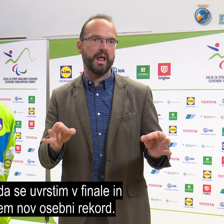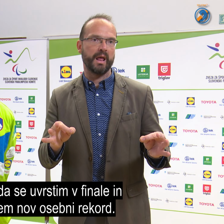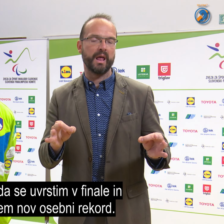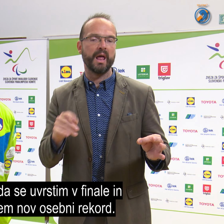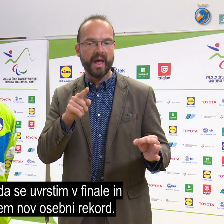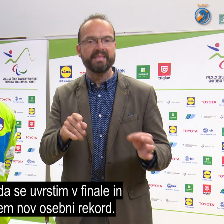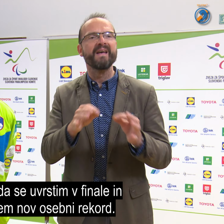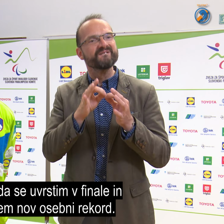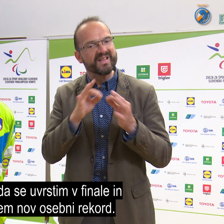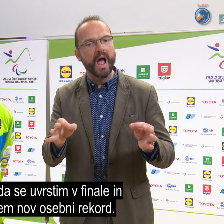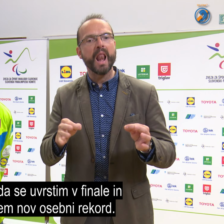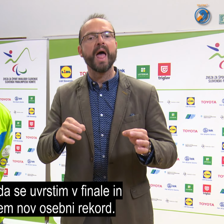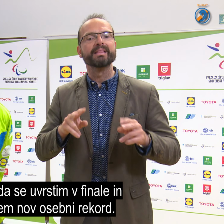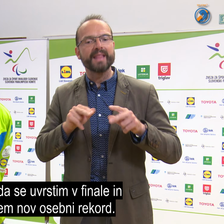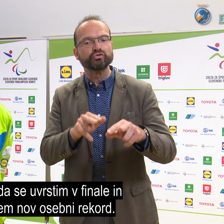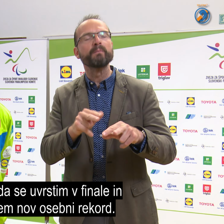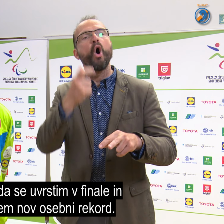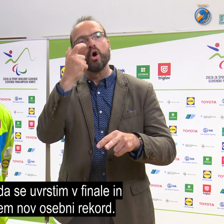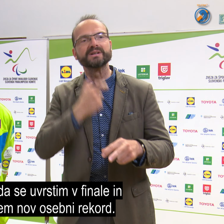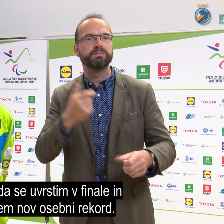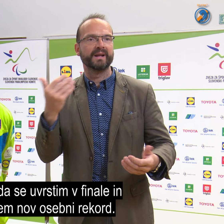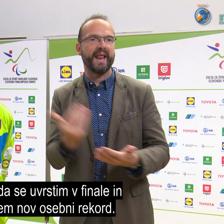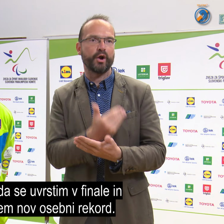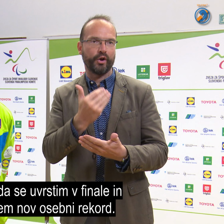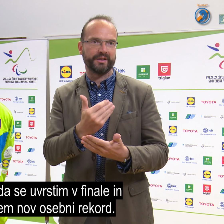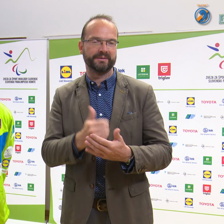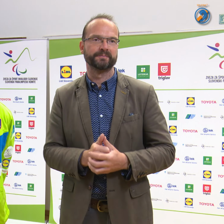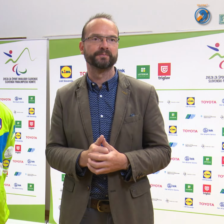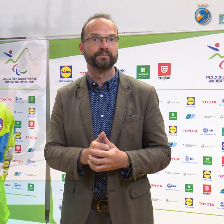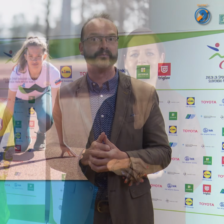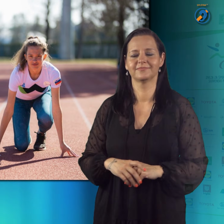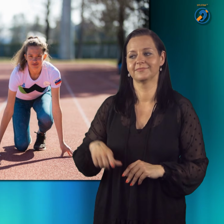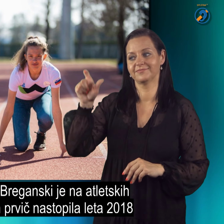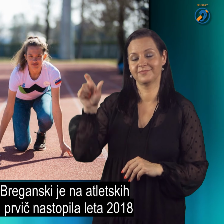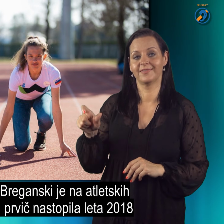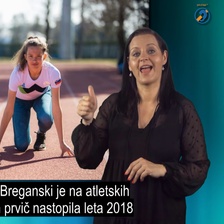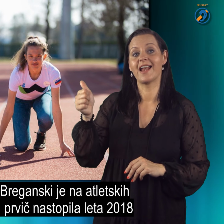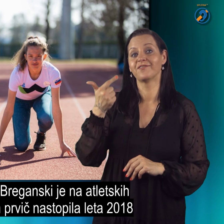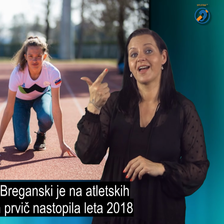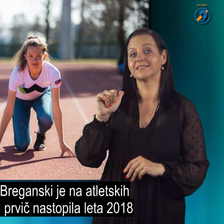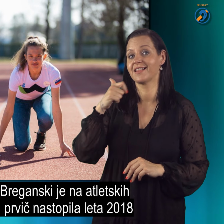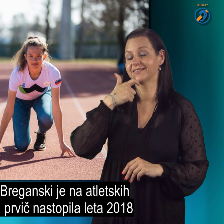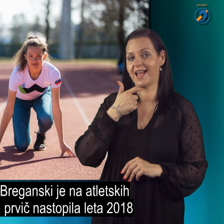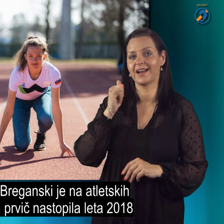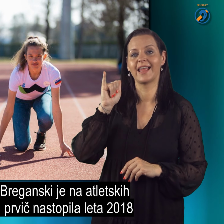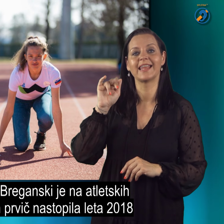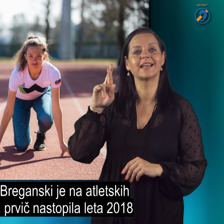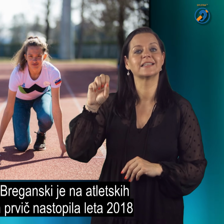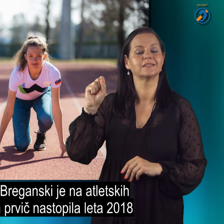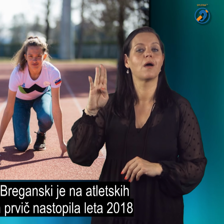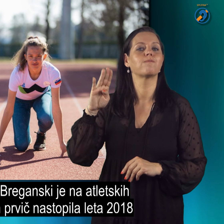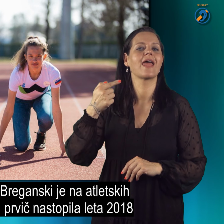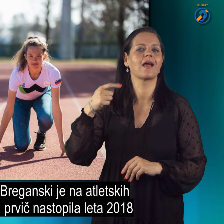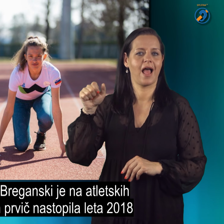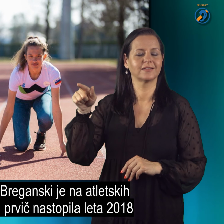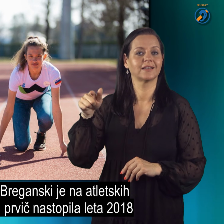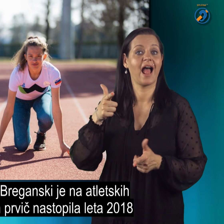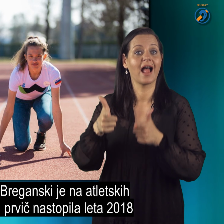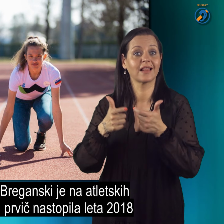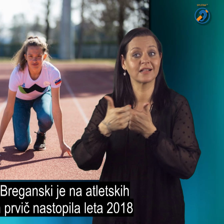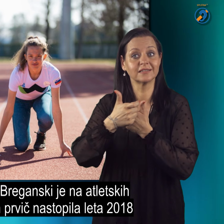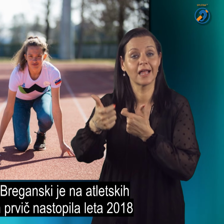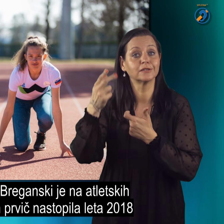utečem osebni rekord. 21-letna Iris Breganski je